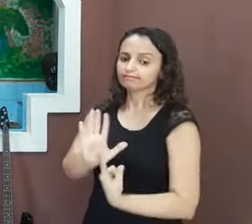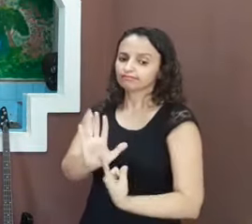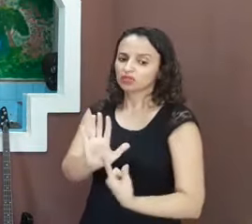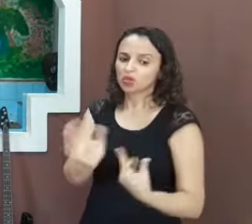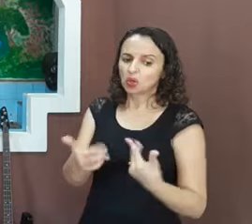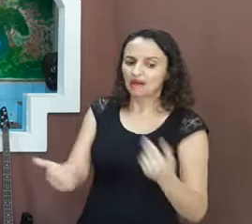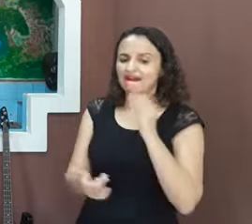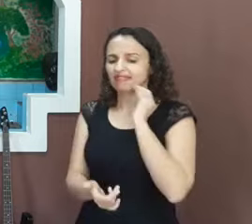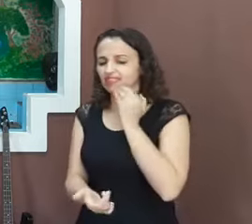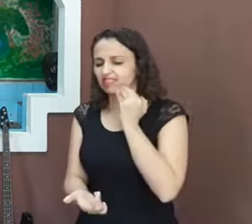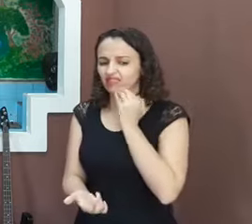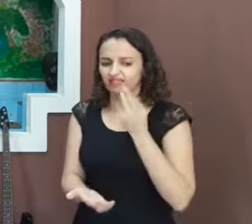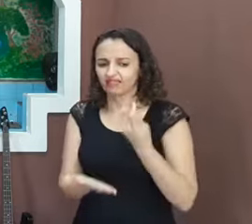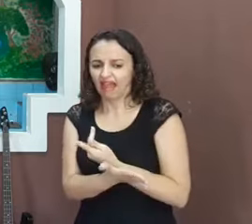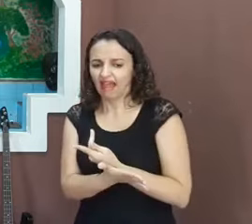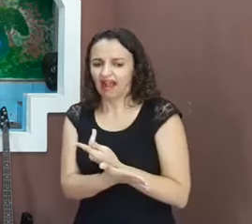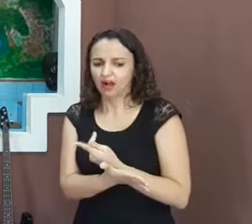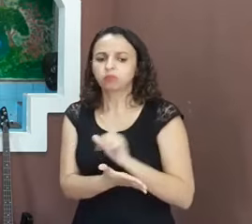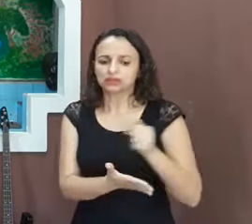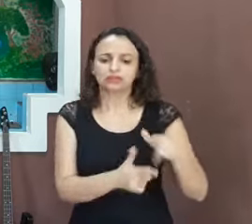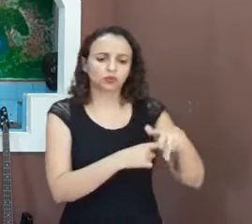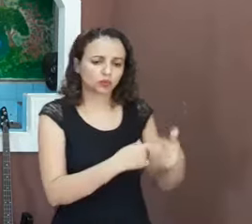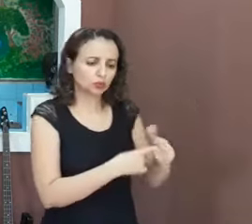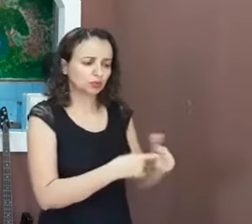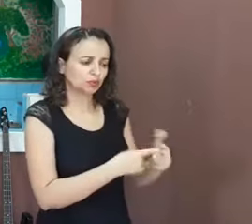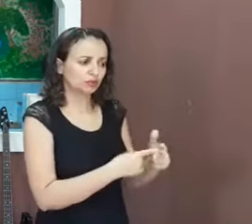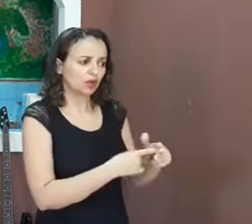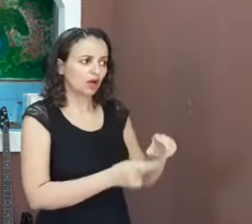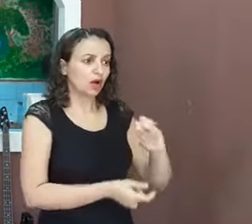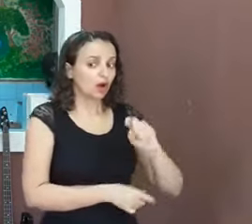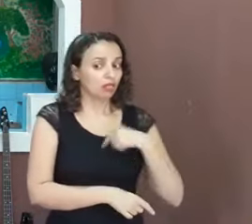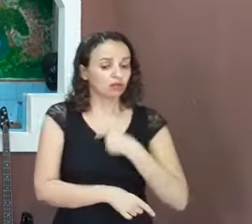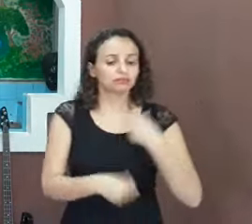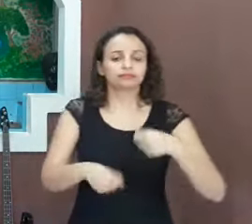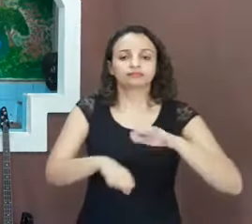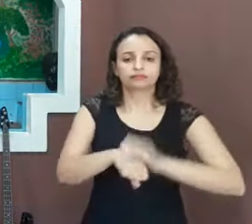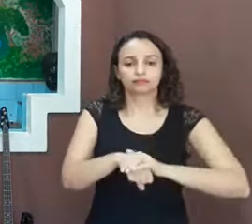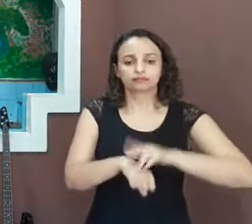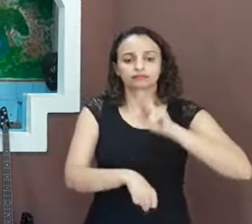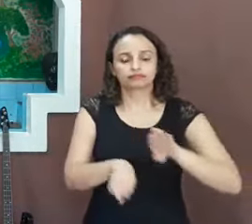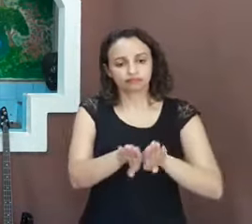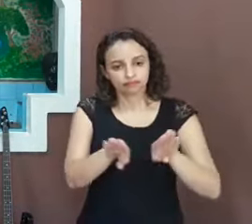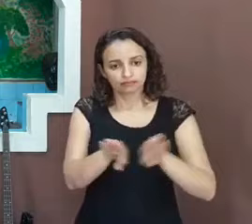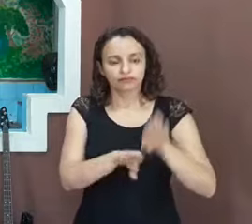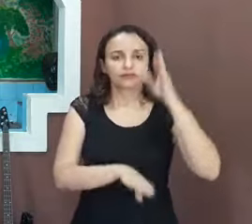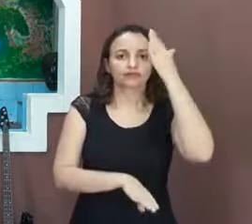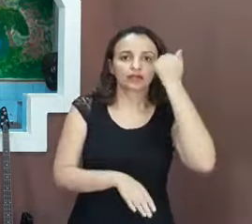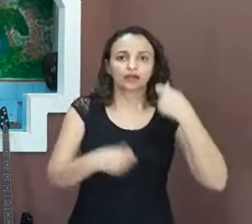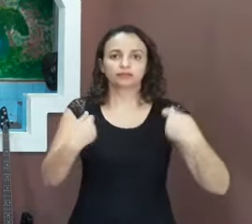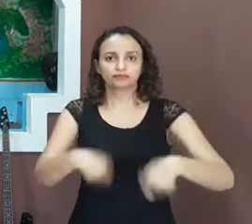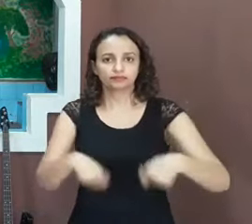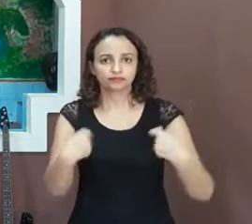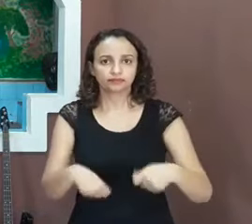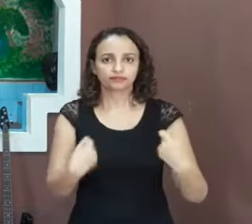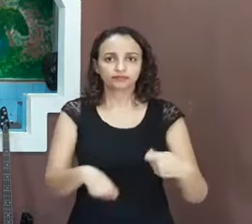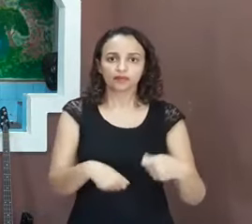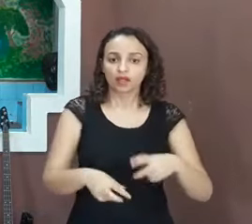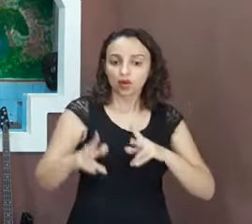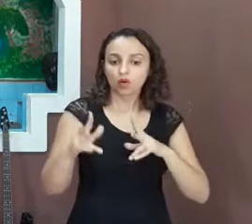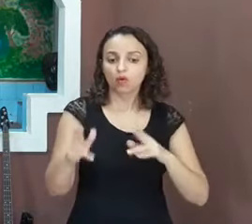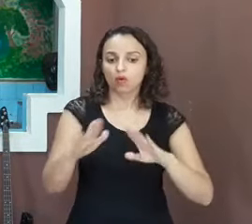defeito para haver a correção, mas nós precisamos saber qual é a minha responsabilidade com relação ao trabalho, segundo o que diz